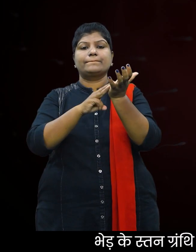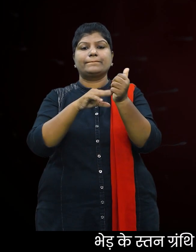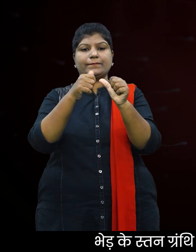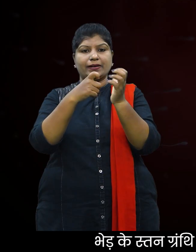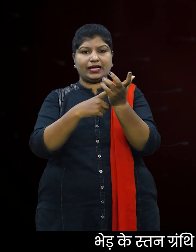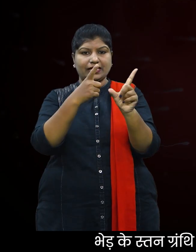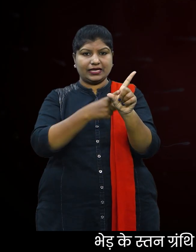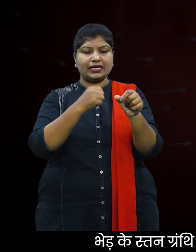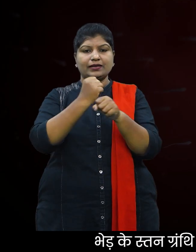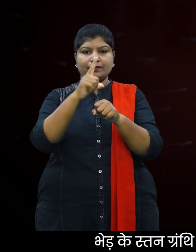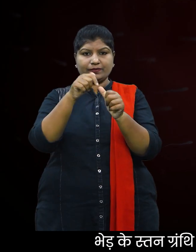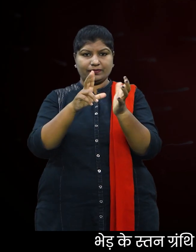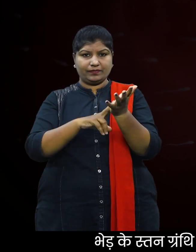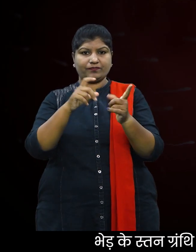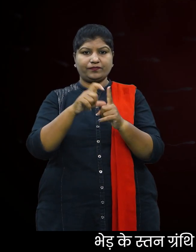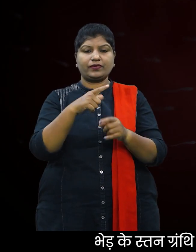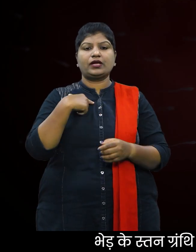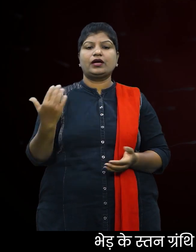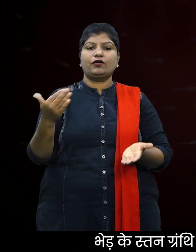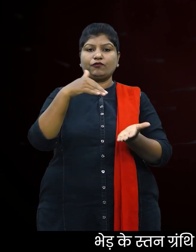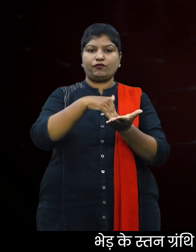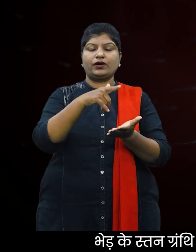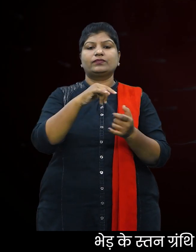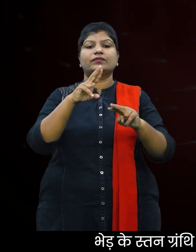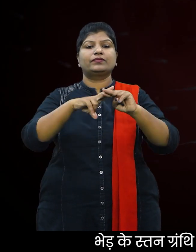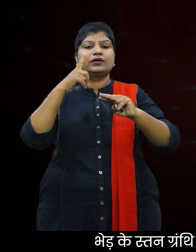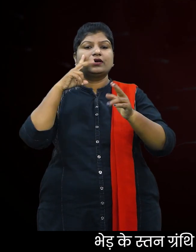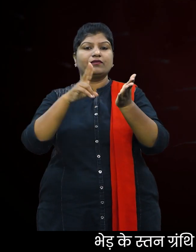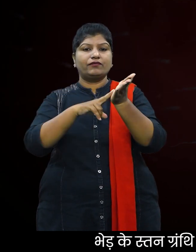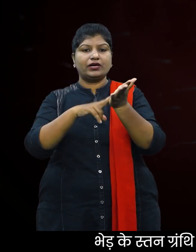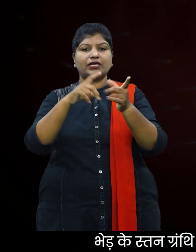भेड़ के स्तन ग्रंथि सेल का न्यूक्लियस स्कॉटिश ब्लैकलिफ